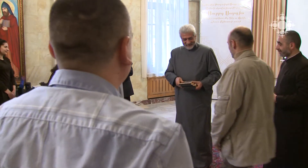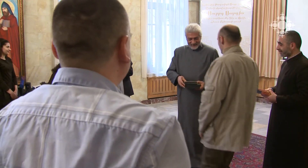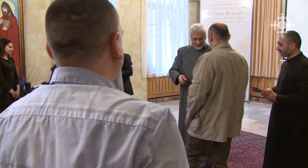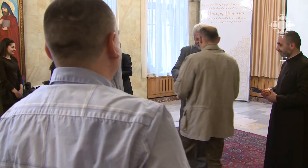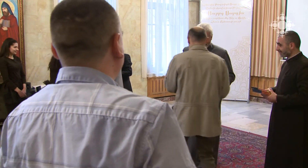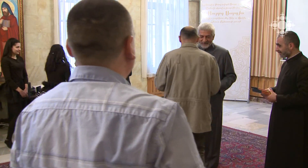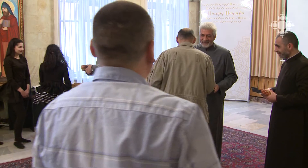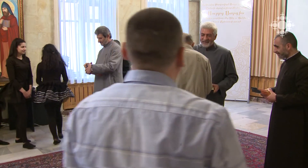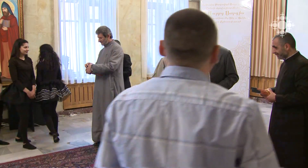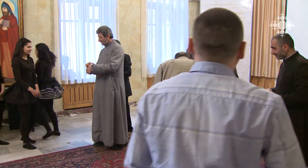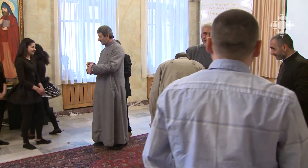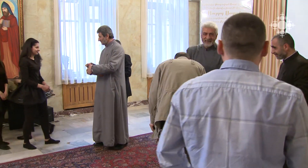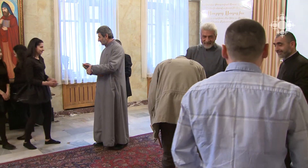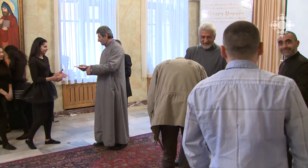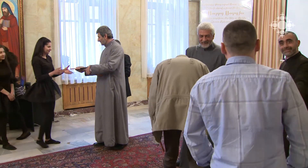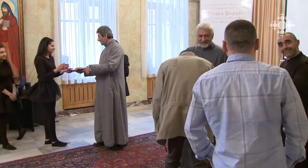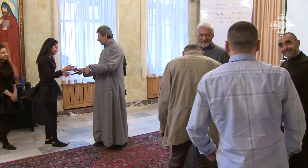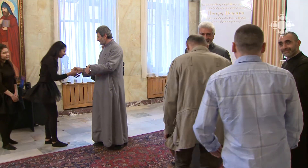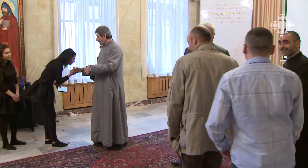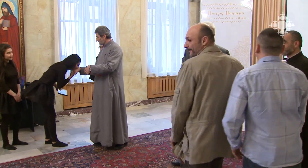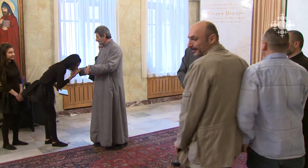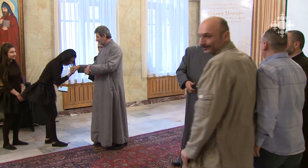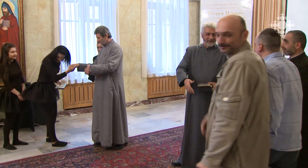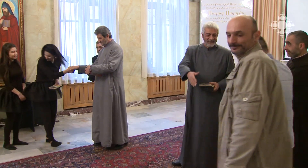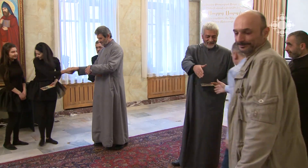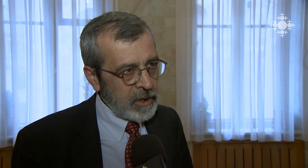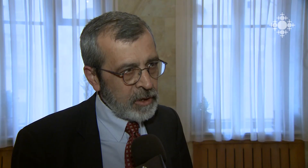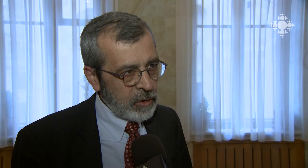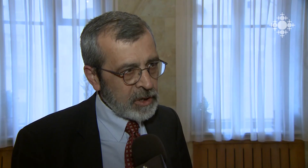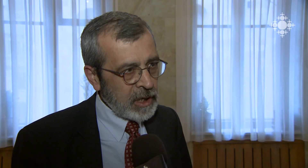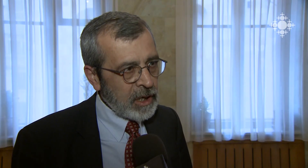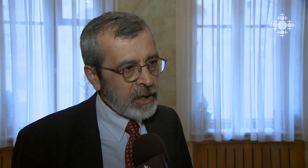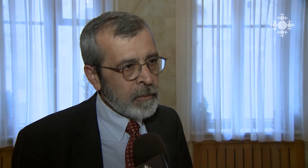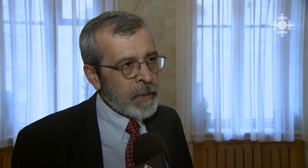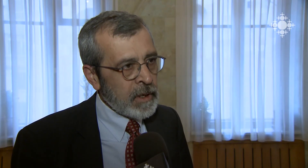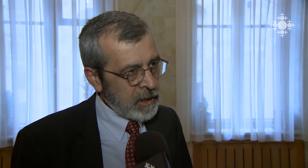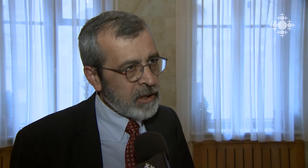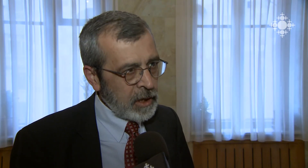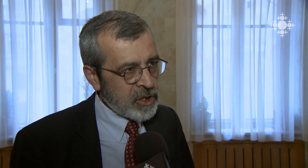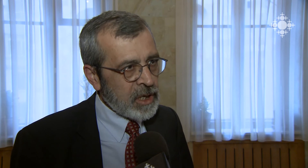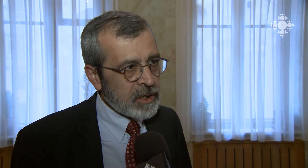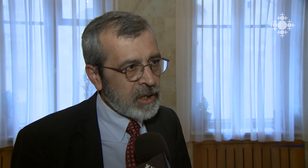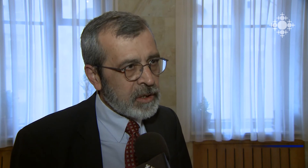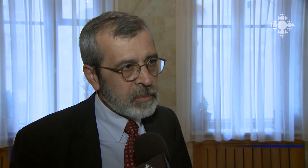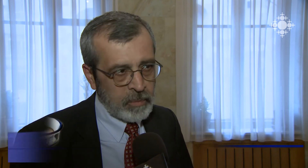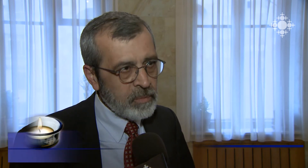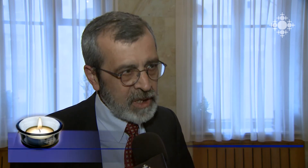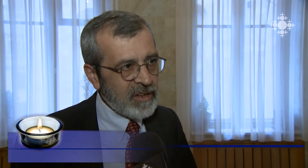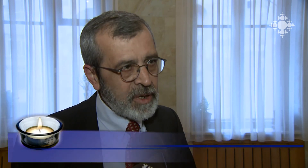հոլովակ։ Այս տարի սեպտեմբերին կբաժանենք նաև նոր կտակարանը, արդեն աշխատանքները